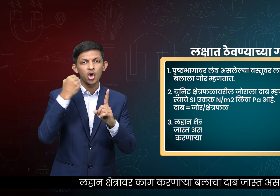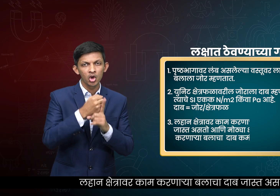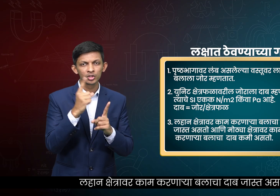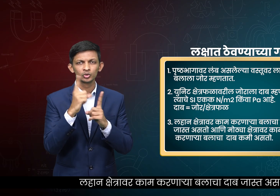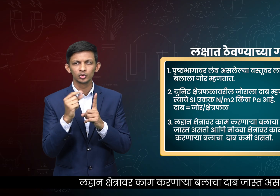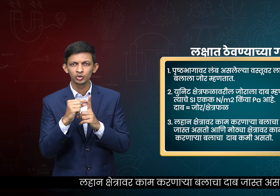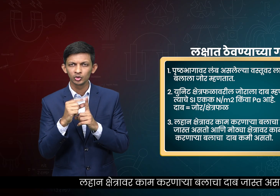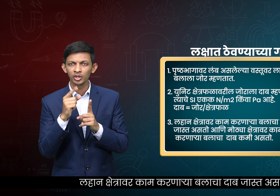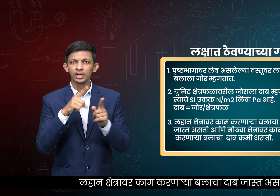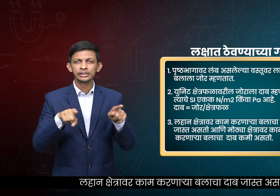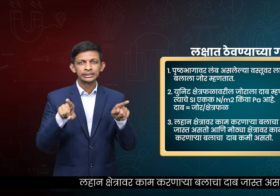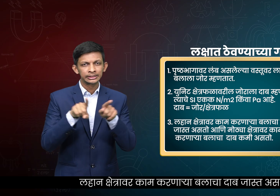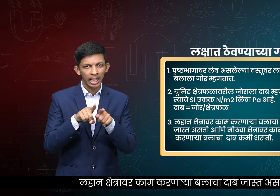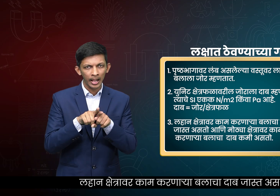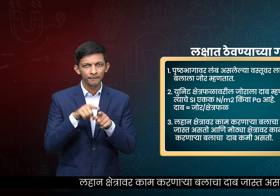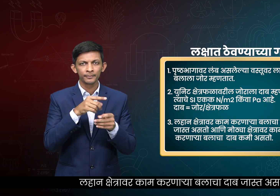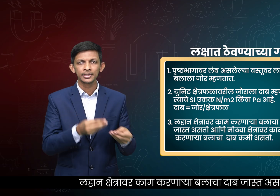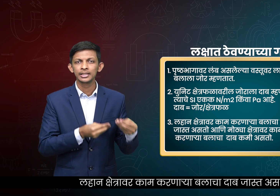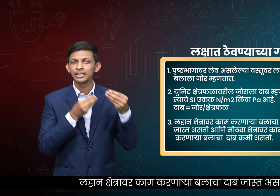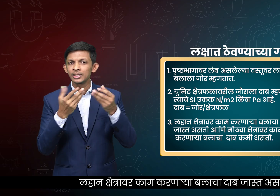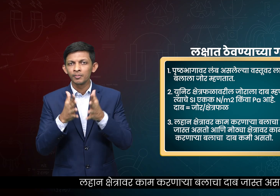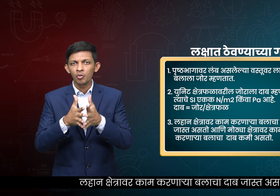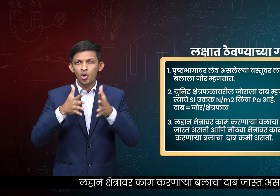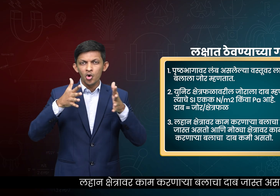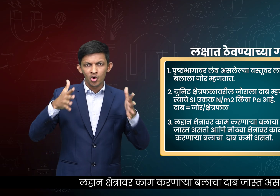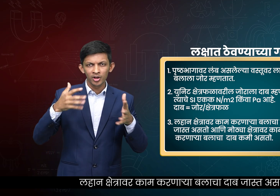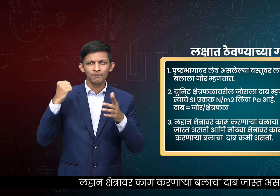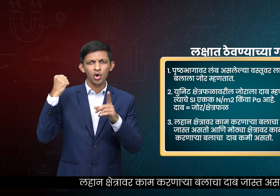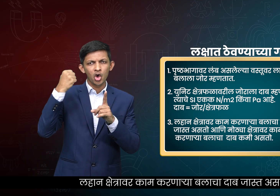लहान क्षेत्रावर काम करणाऱ्या बलाचा दाब जास्ती असतो